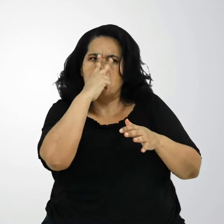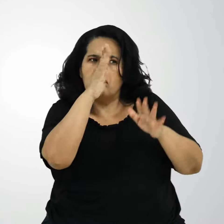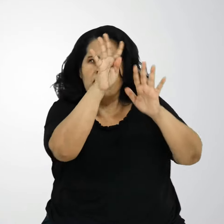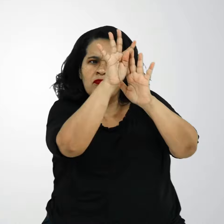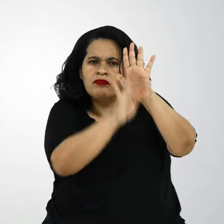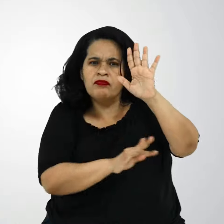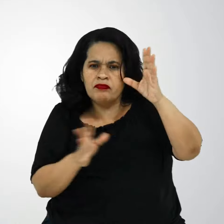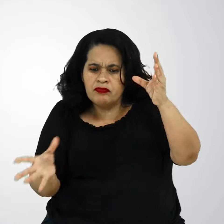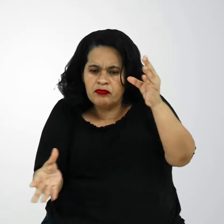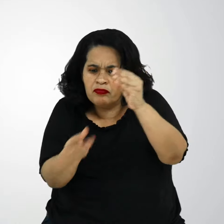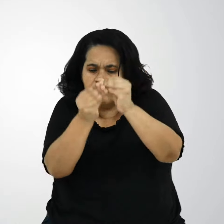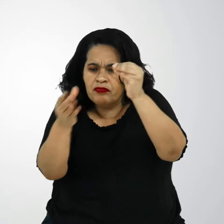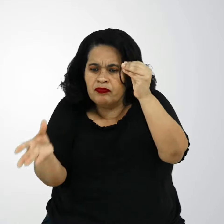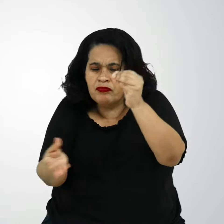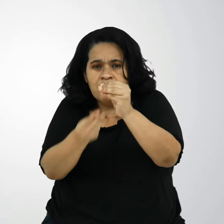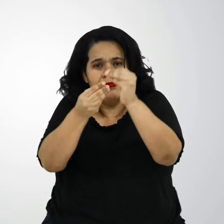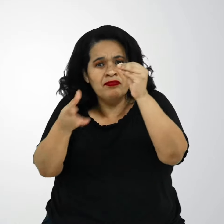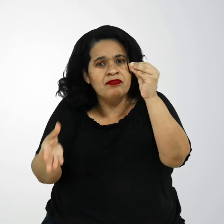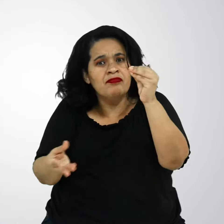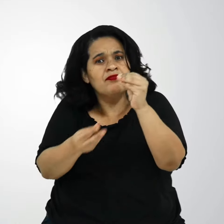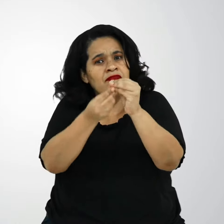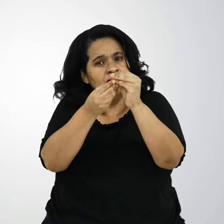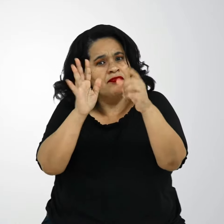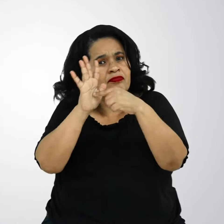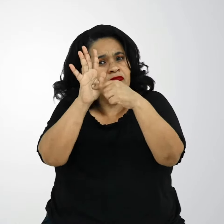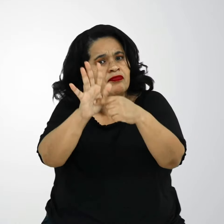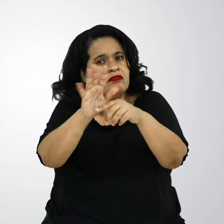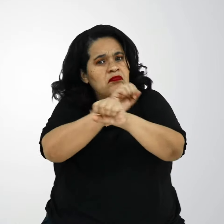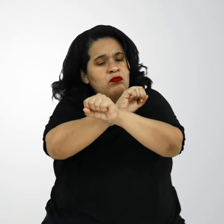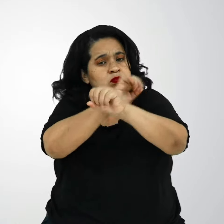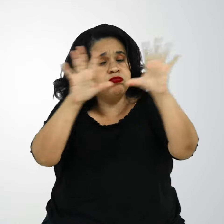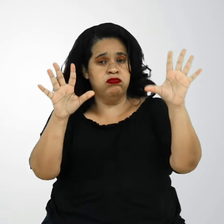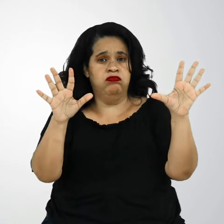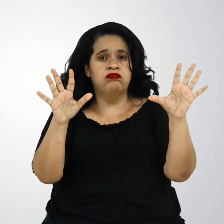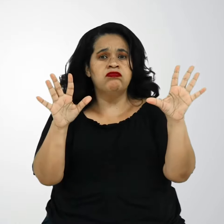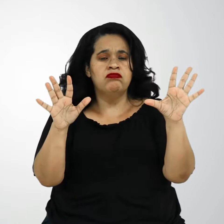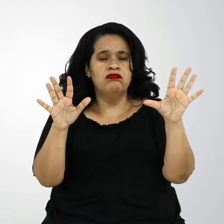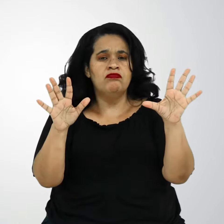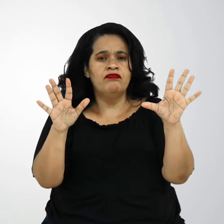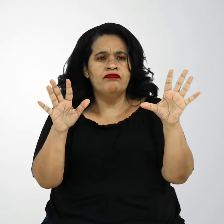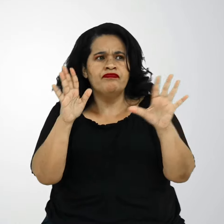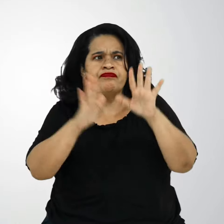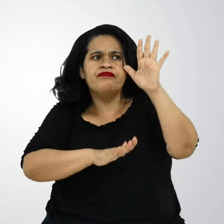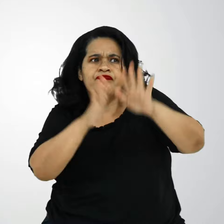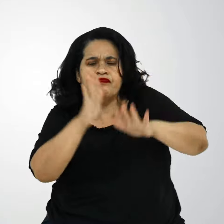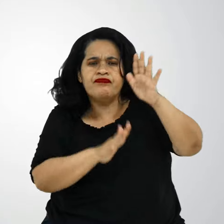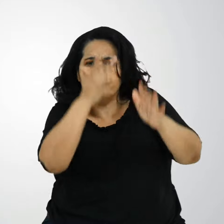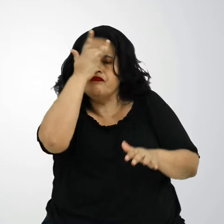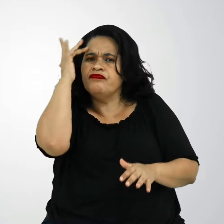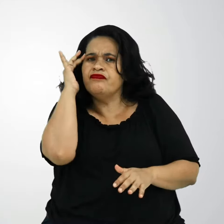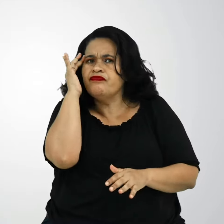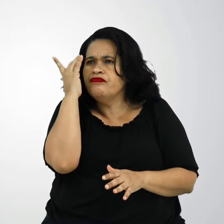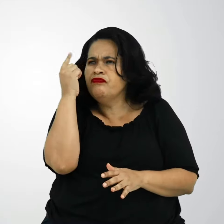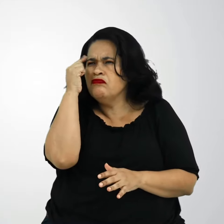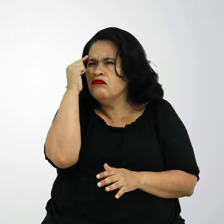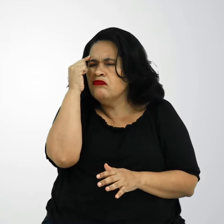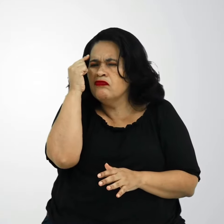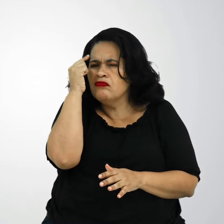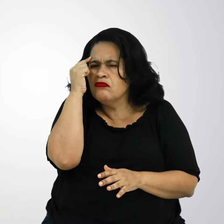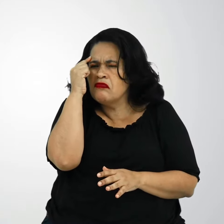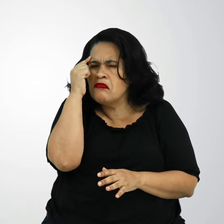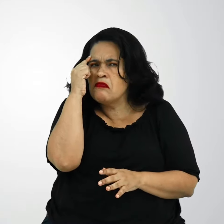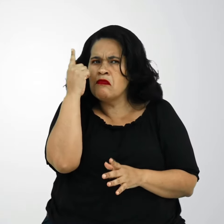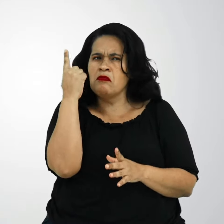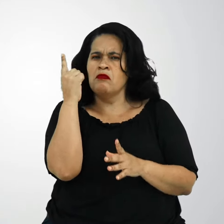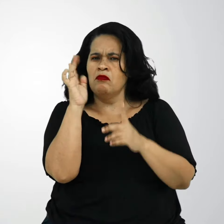complementando o outro, né, vai ficando claro, né, porque de repente as pessoas podem se perguntar, né, por que aparece o tempo